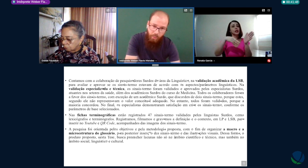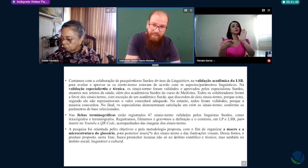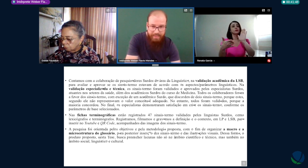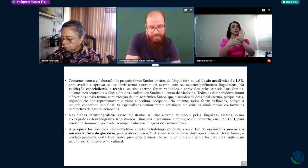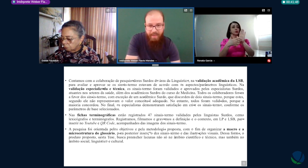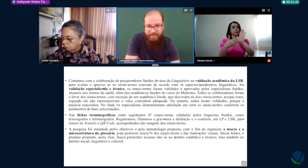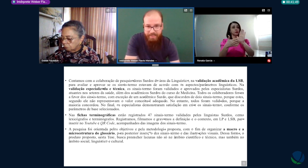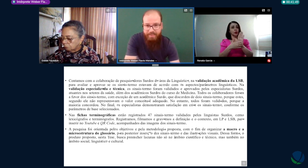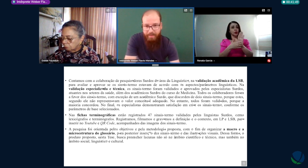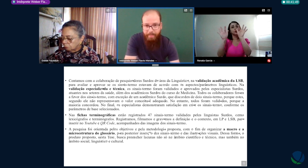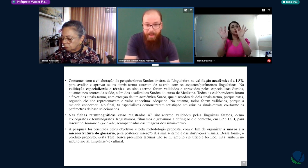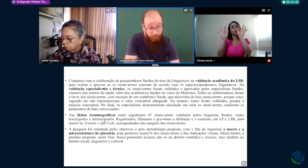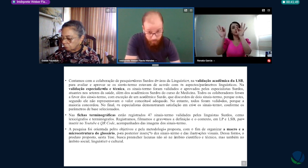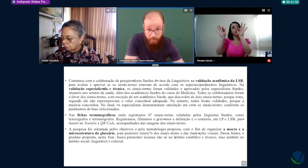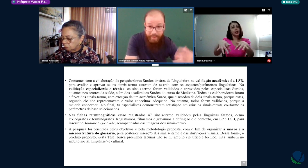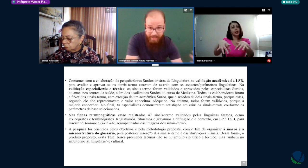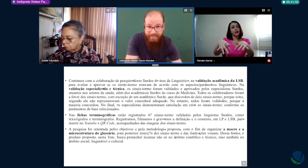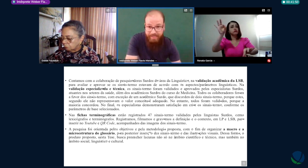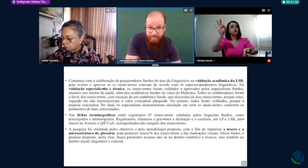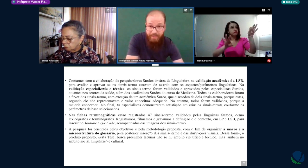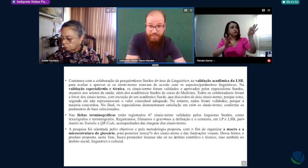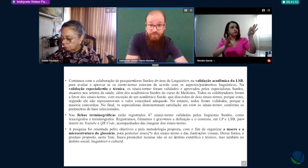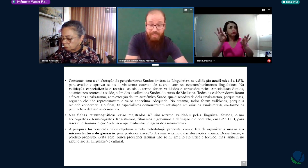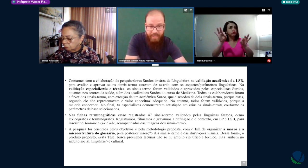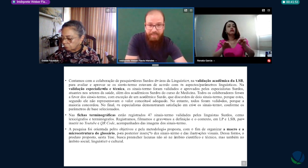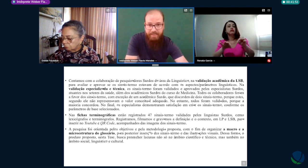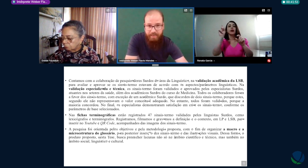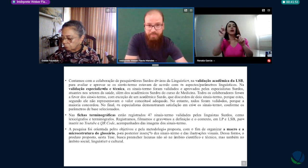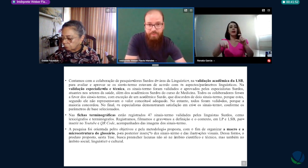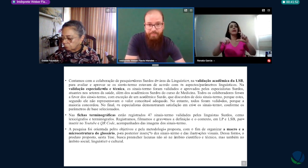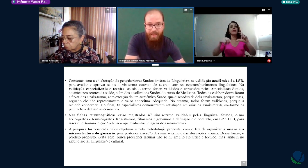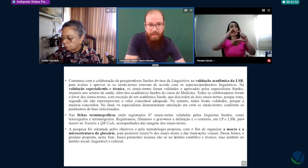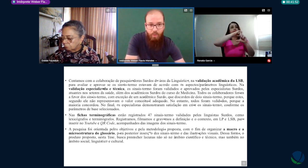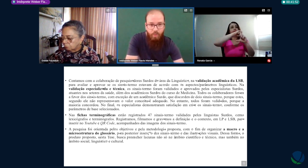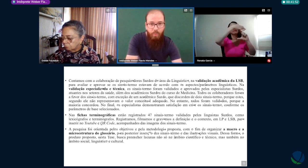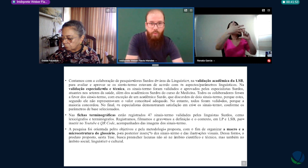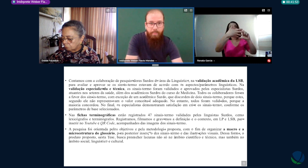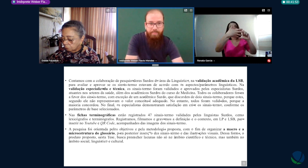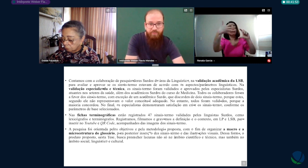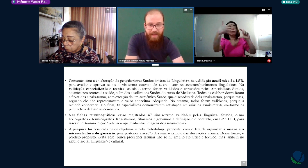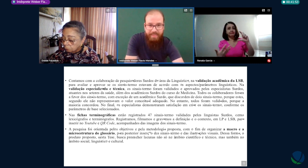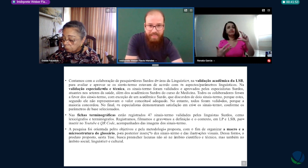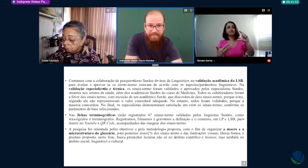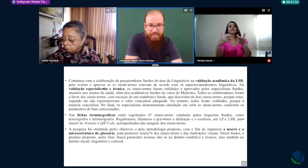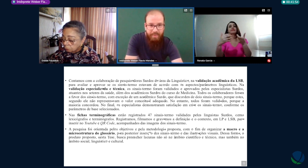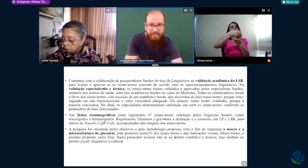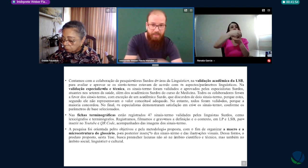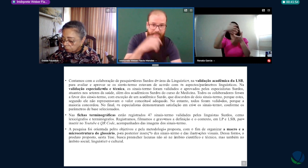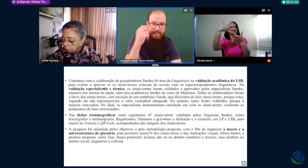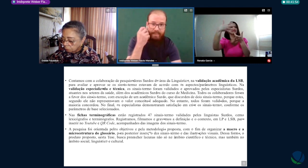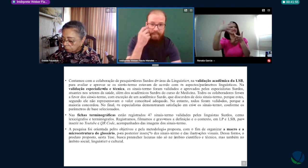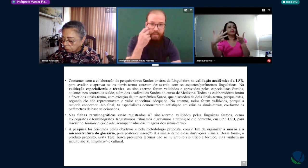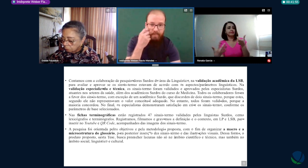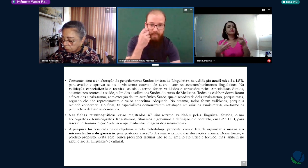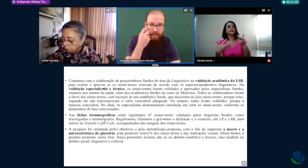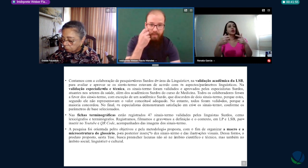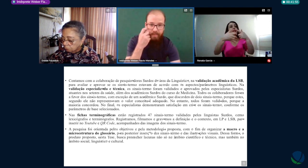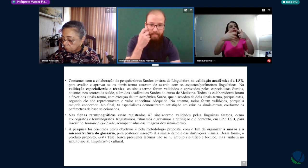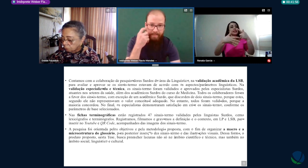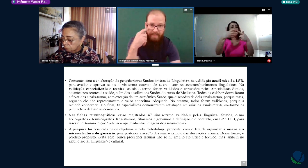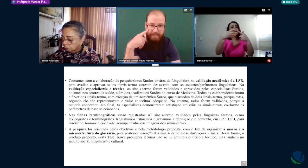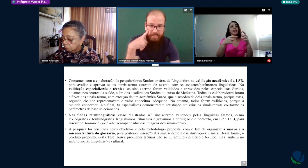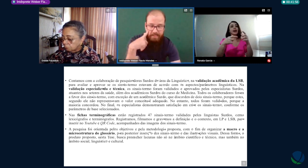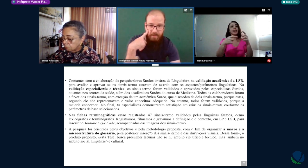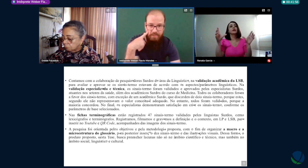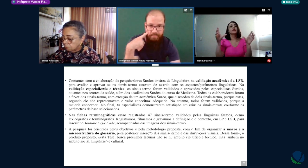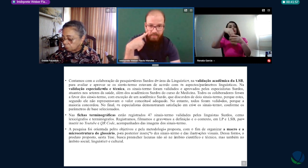uma das imagens, foi acompanhado das imagens dos sinais termos. Várias dessas imagens eu apresentei aqui no,